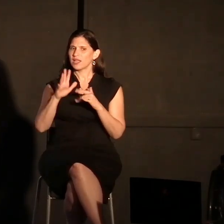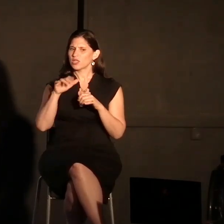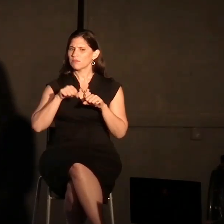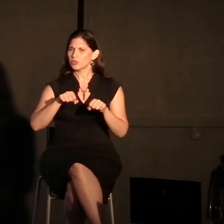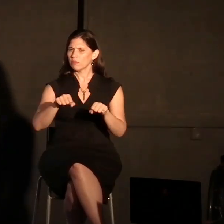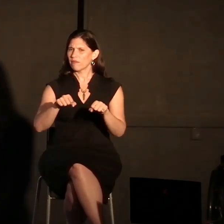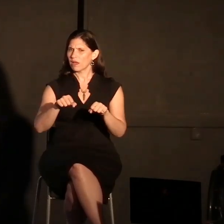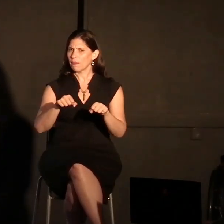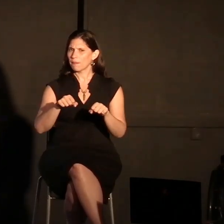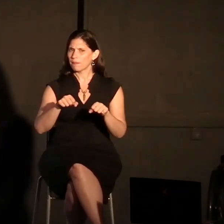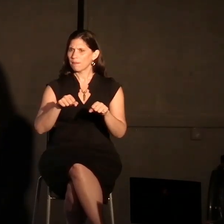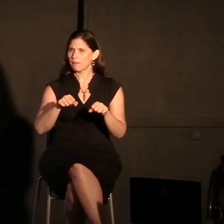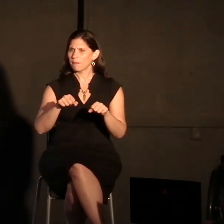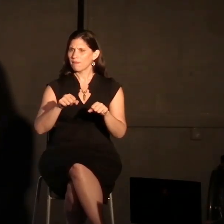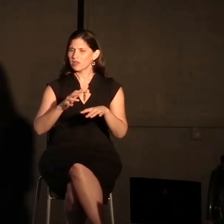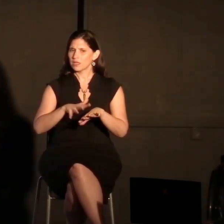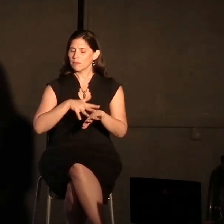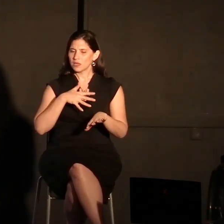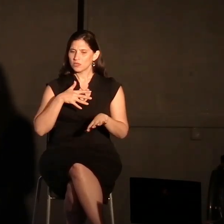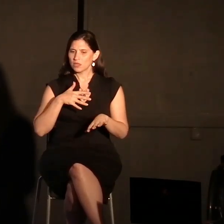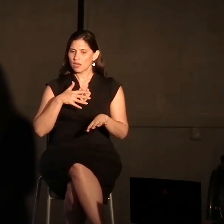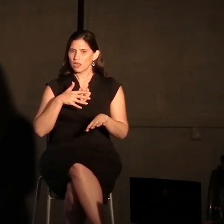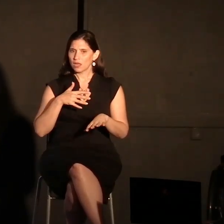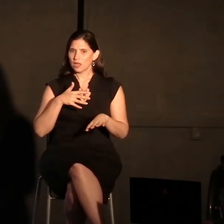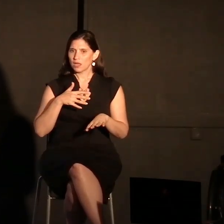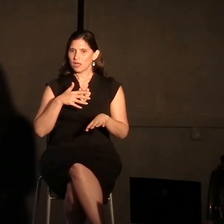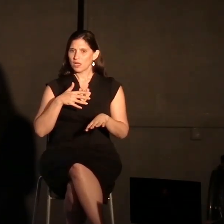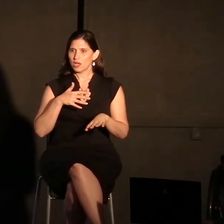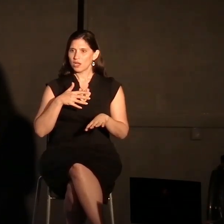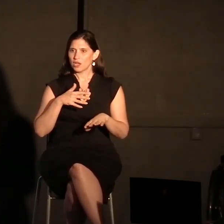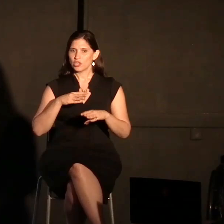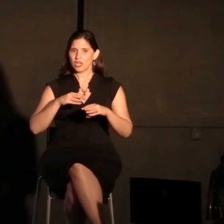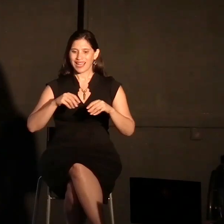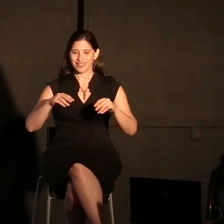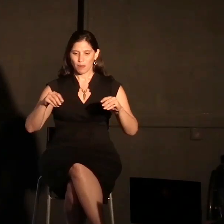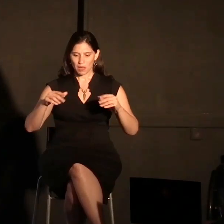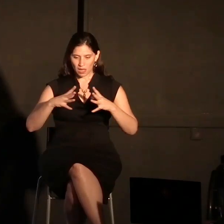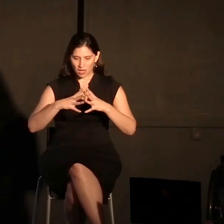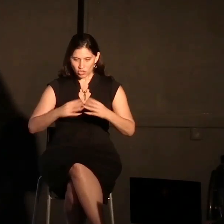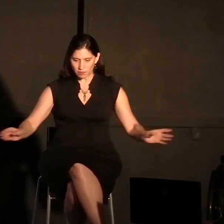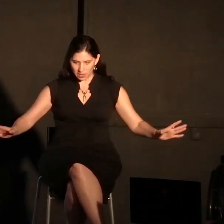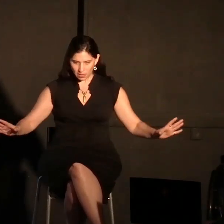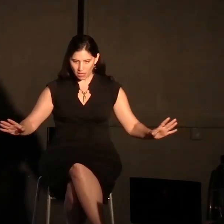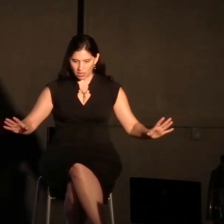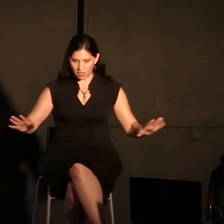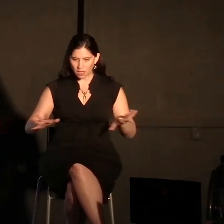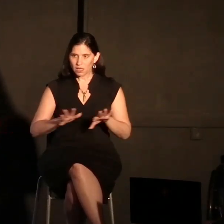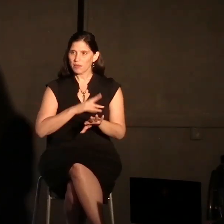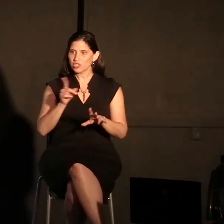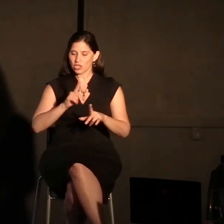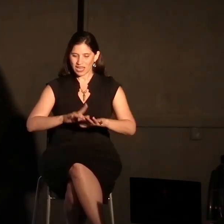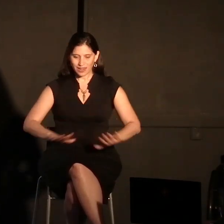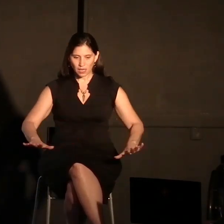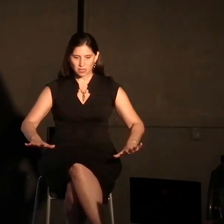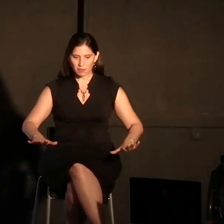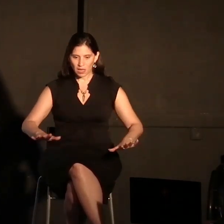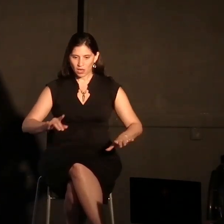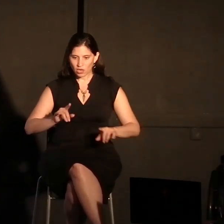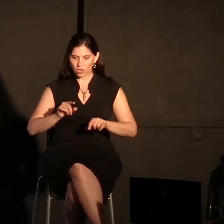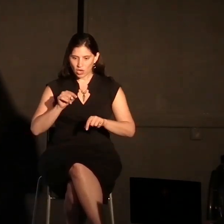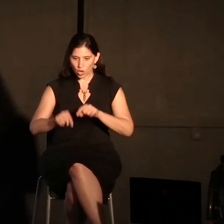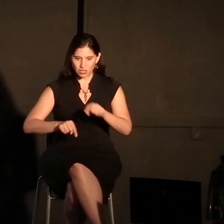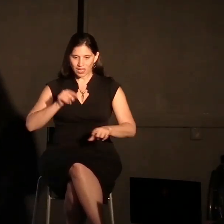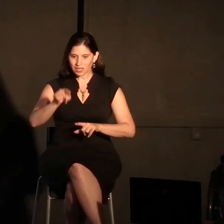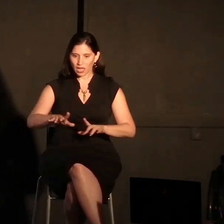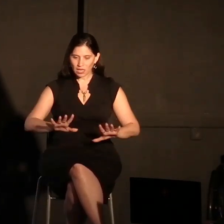מהסופר פעם ואז אני מרגישה שהאדמה נשמתה מרגישה שאין מתחתי רצפה שעוד צעד אחד